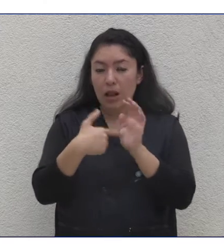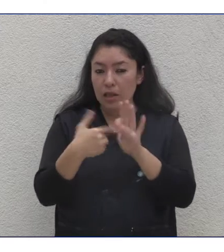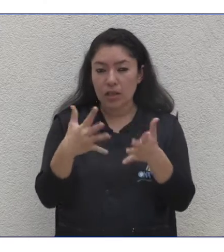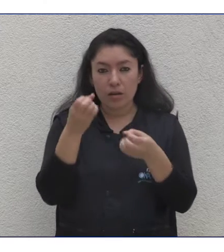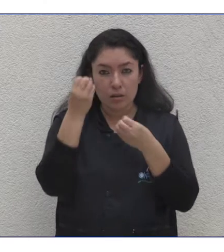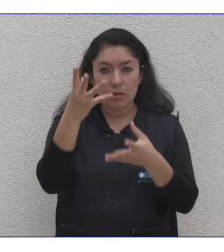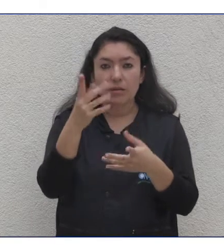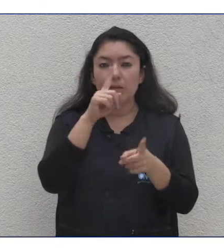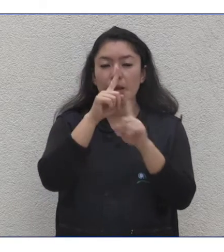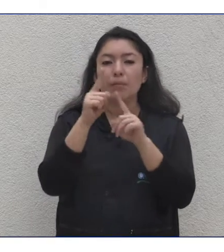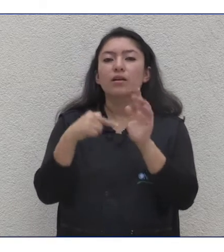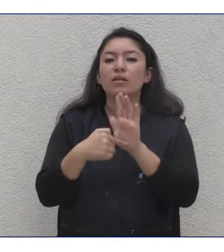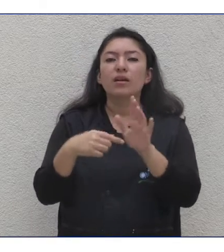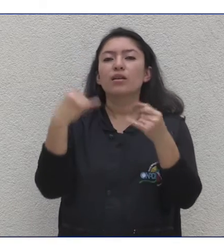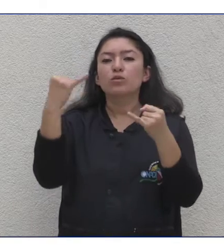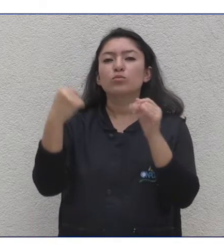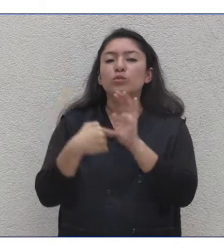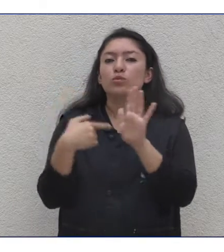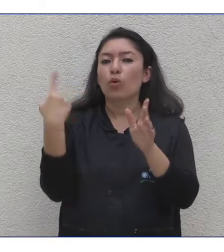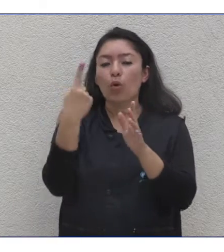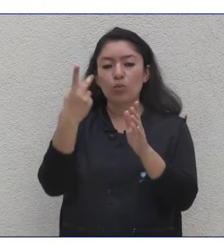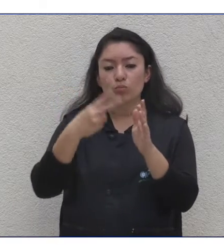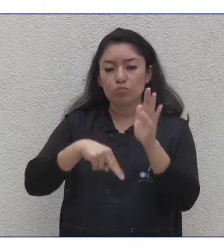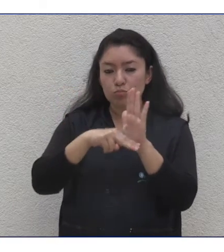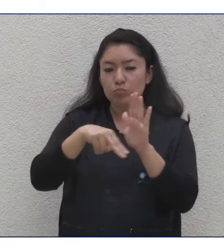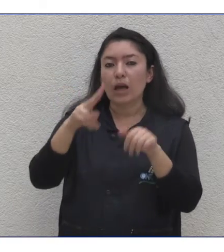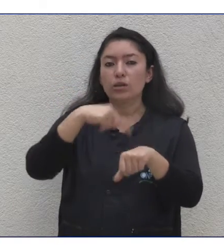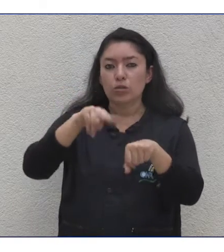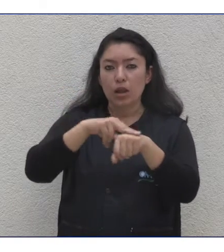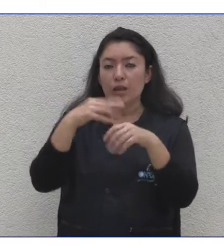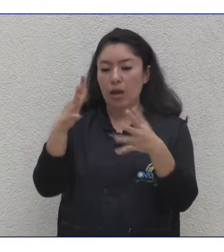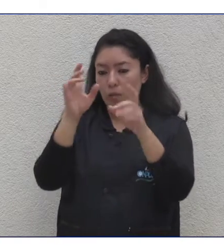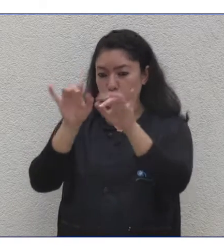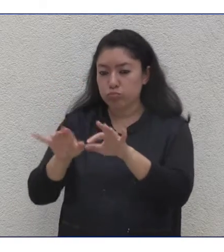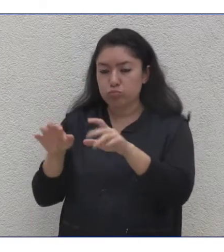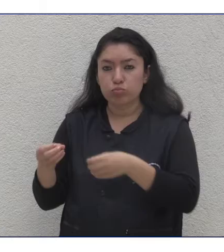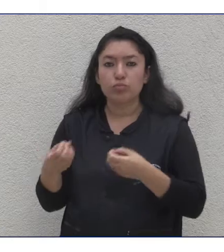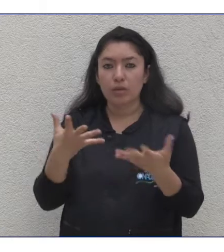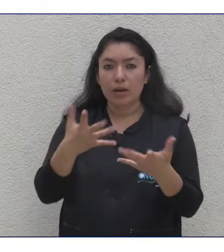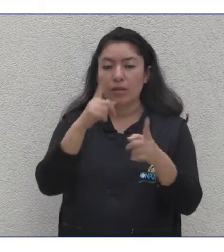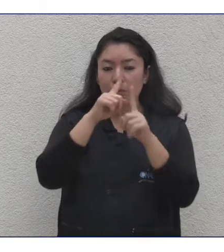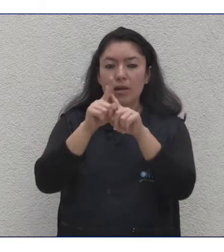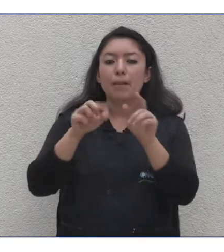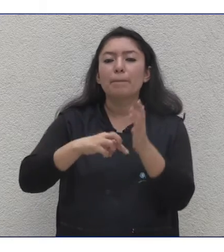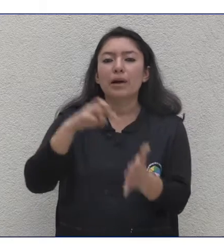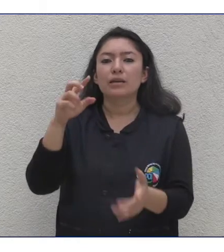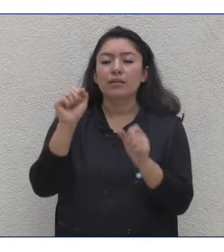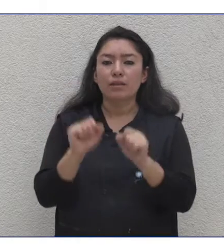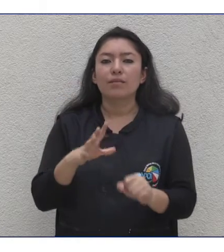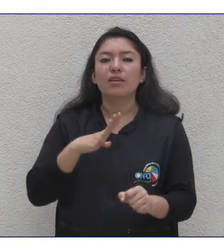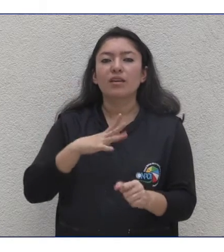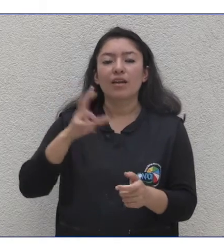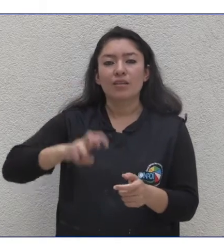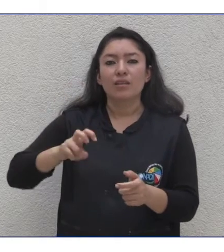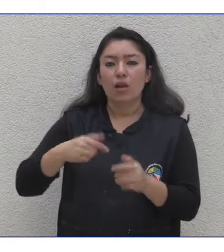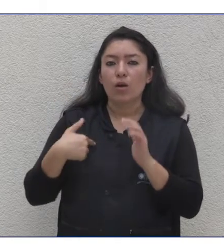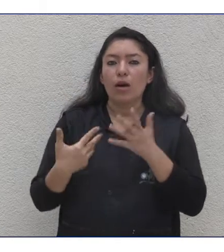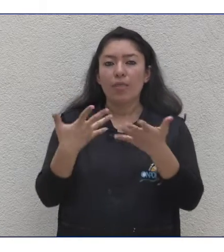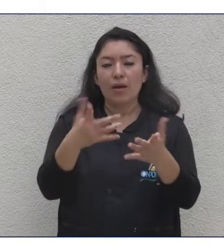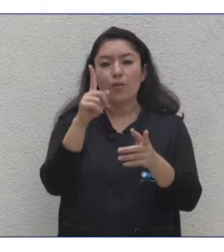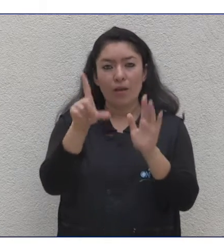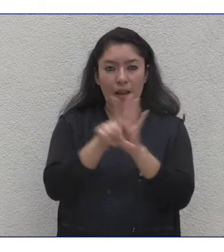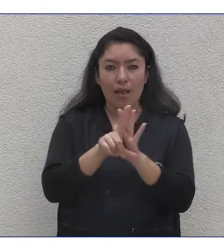los instrumentos internacionales sobre derechos humanos suscritos y vigentes en el país, se hace necesario emitir una ley que, desarrollando